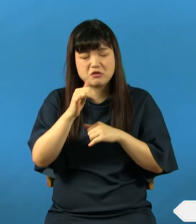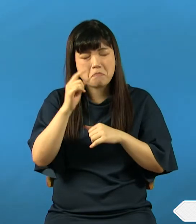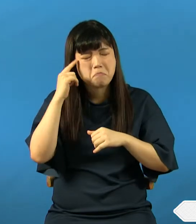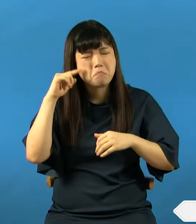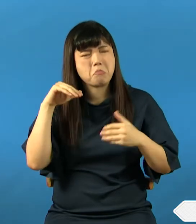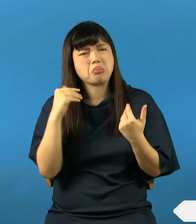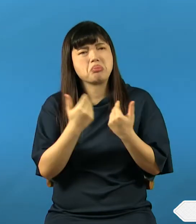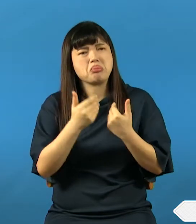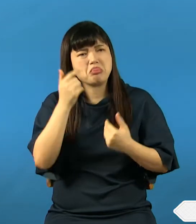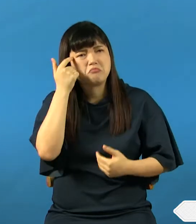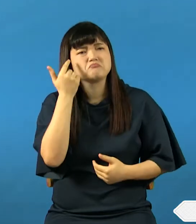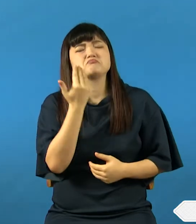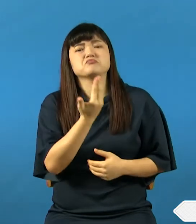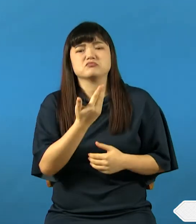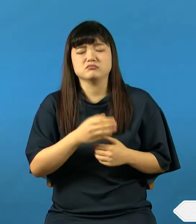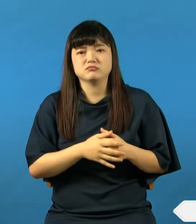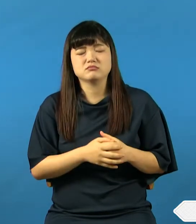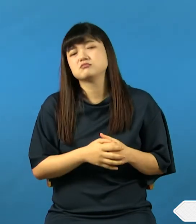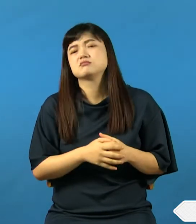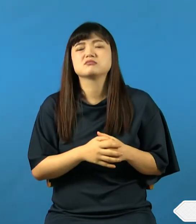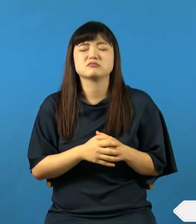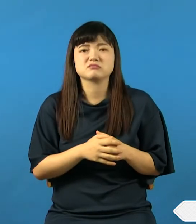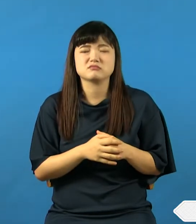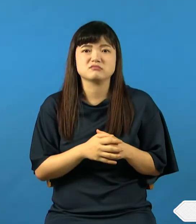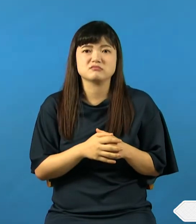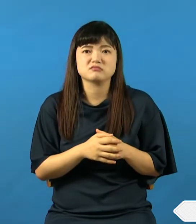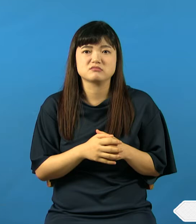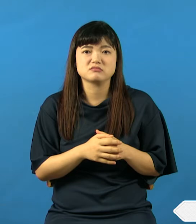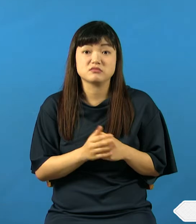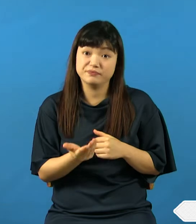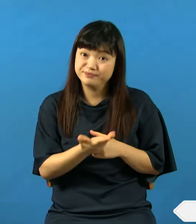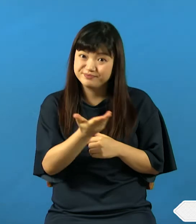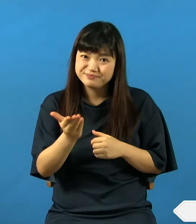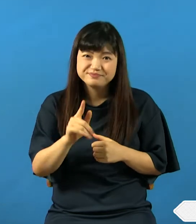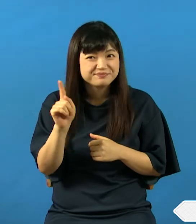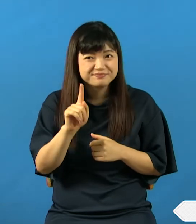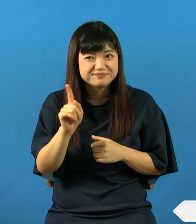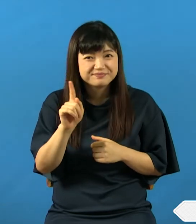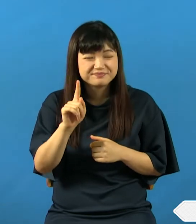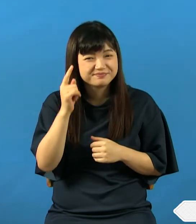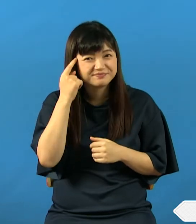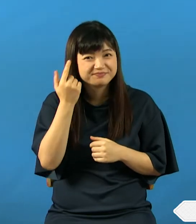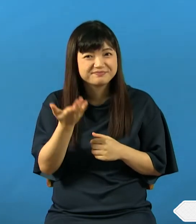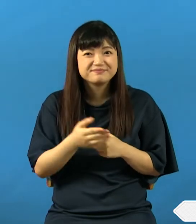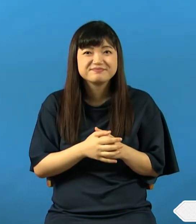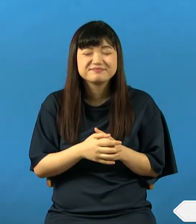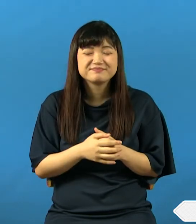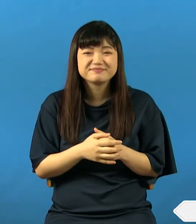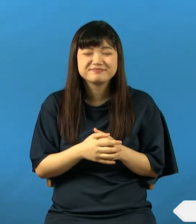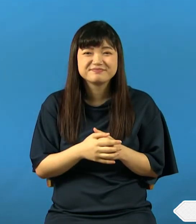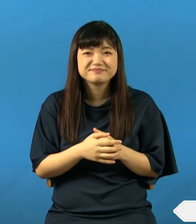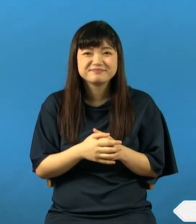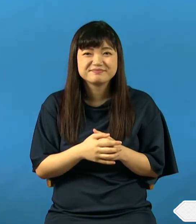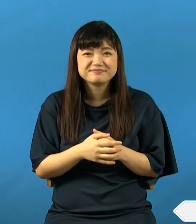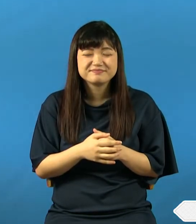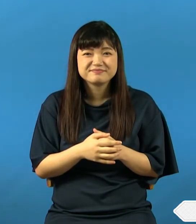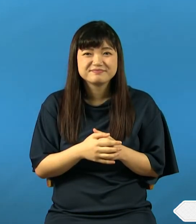의문을 제기하면서 반론을 펴는 사람들이 있었습니다. 자, 여러분은 어떻게